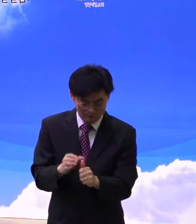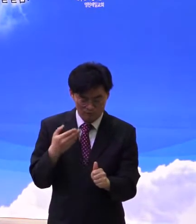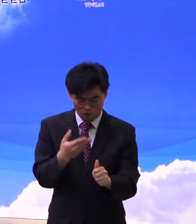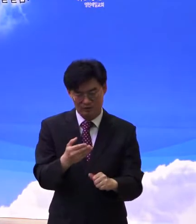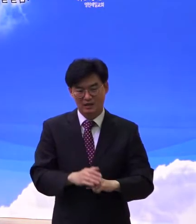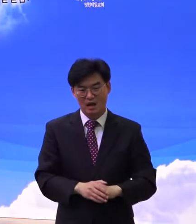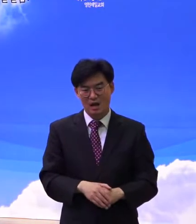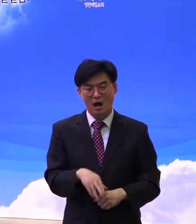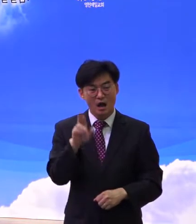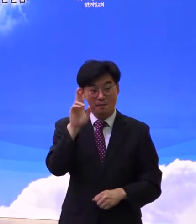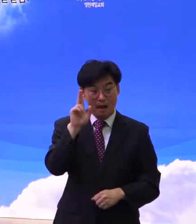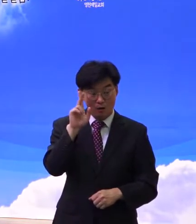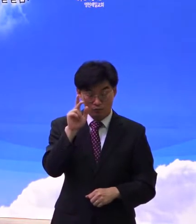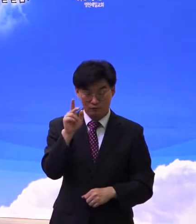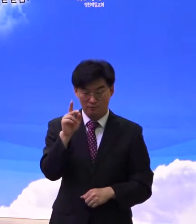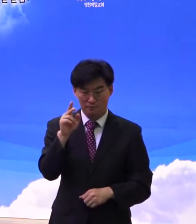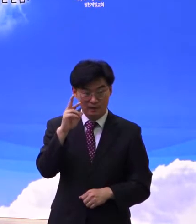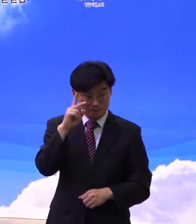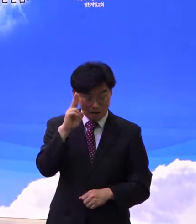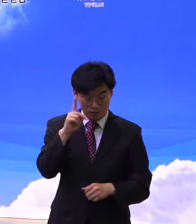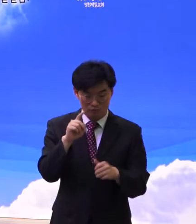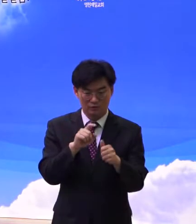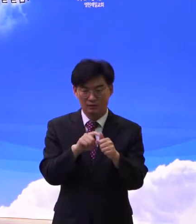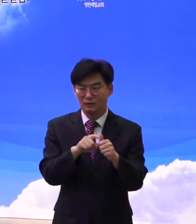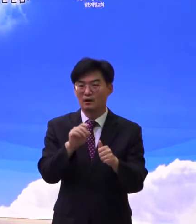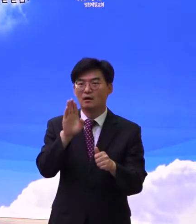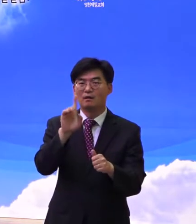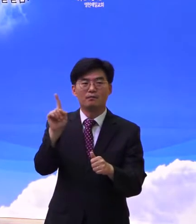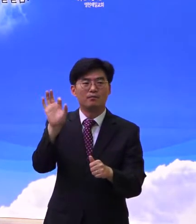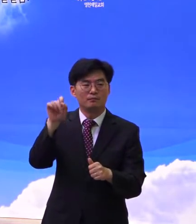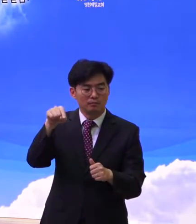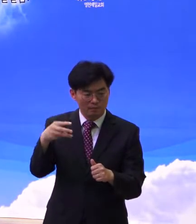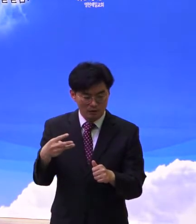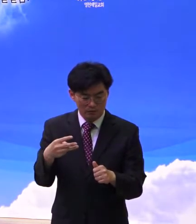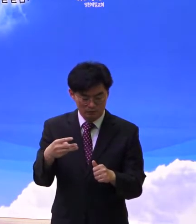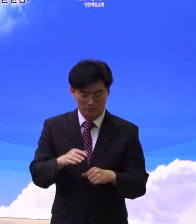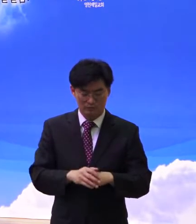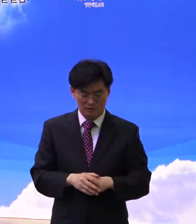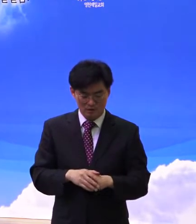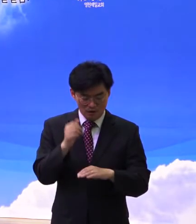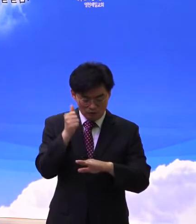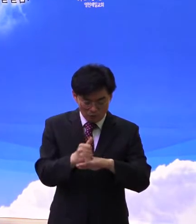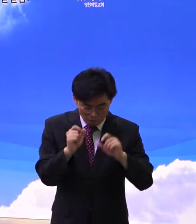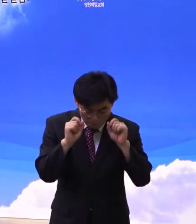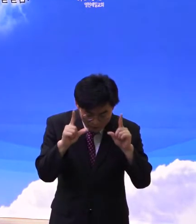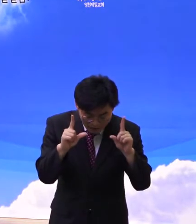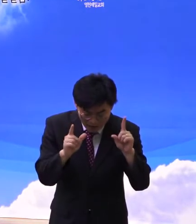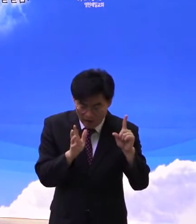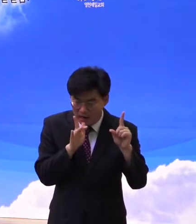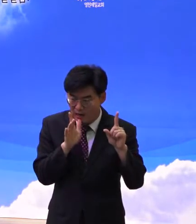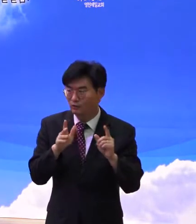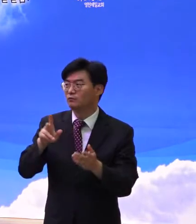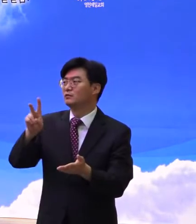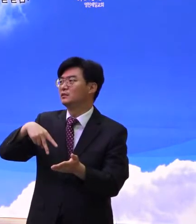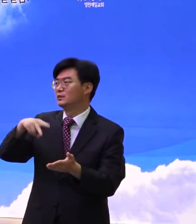바울이 이야기했는데 여러분 그 말씀을 한번 자막을 보시면서 같이 읽어보겠습니다.